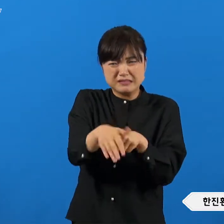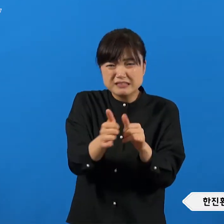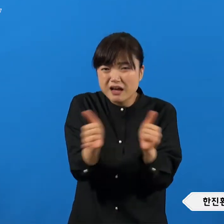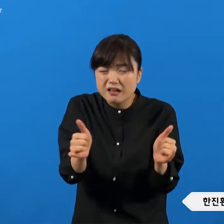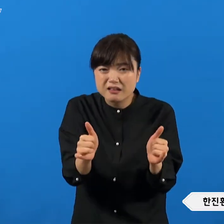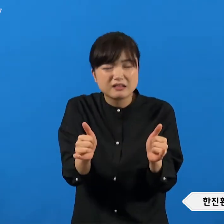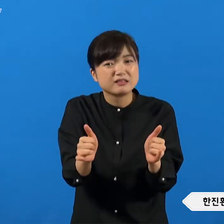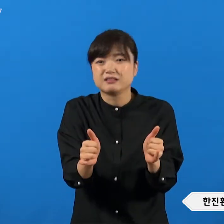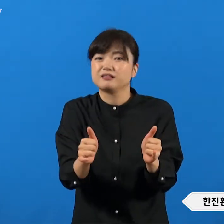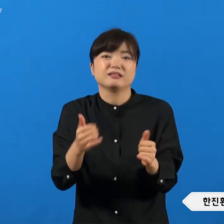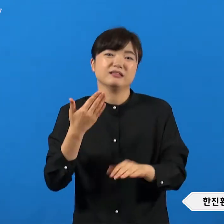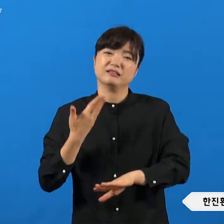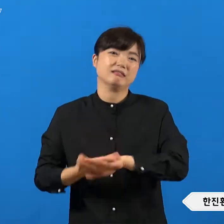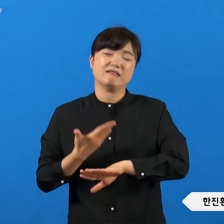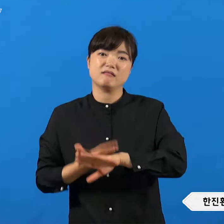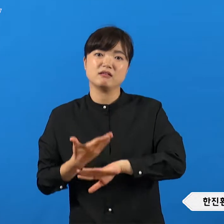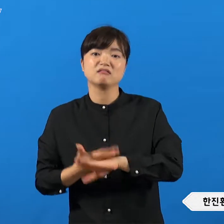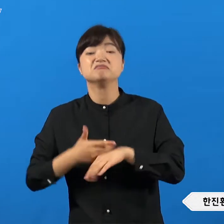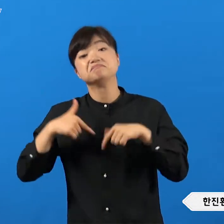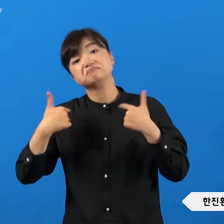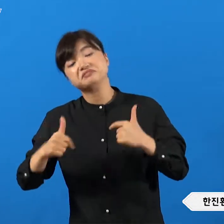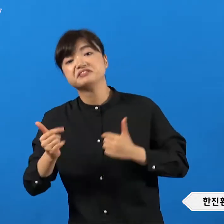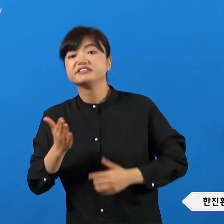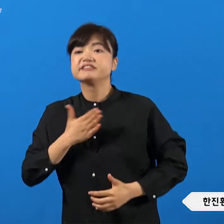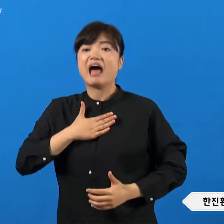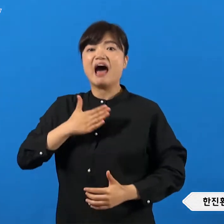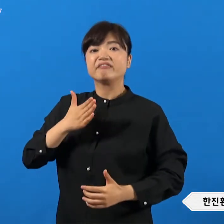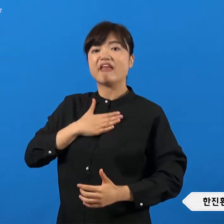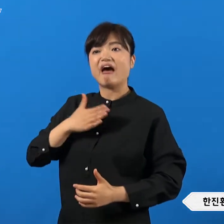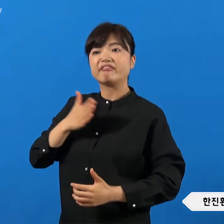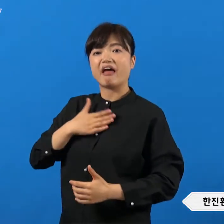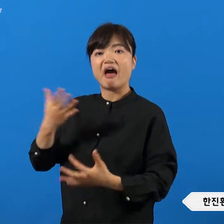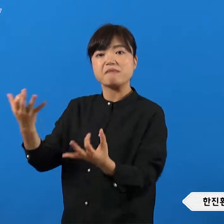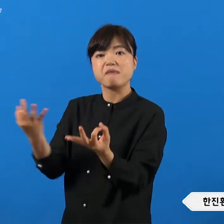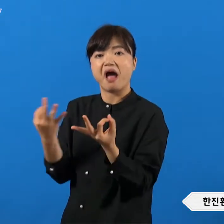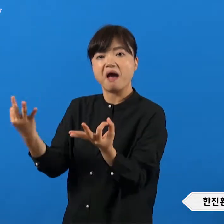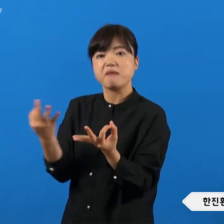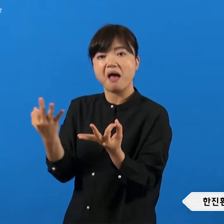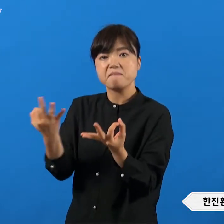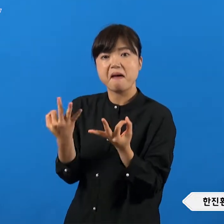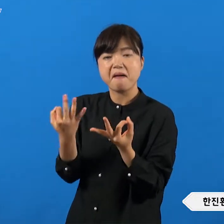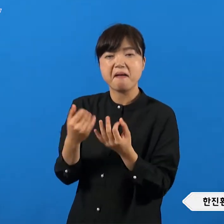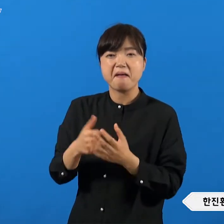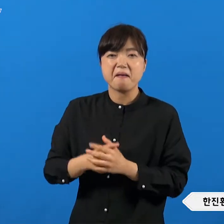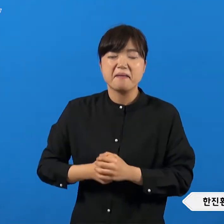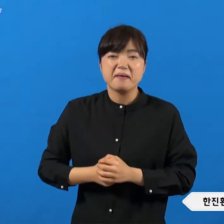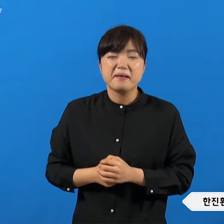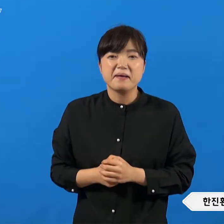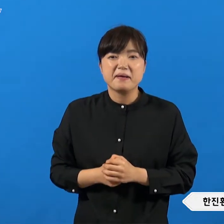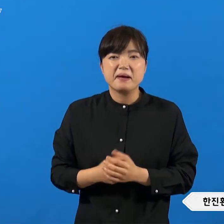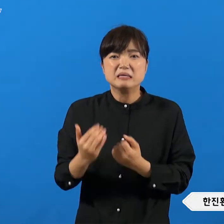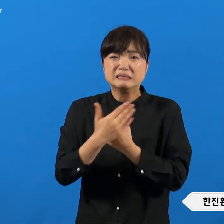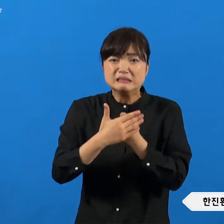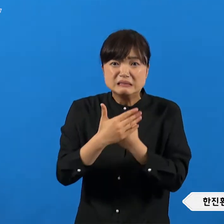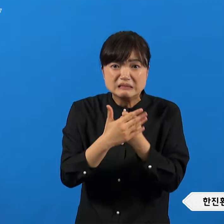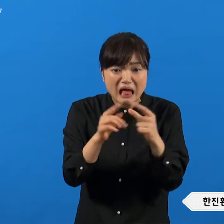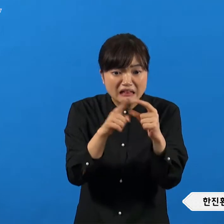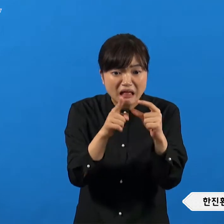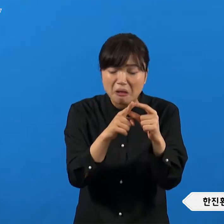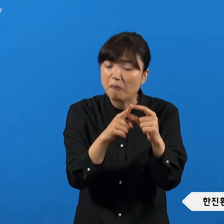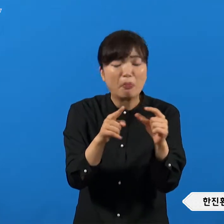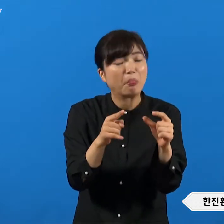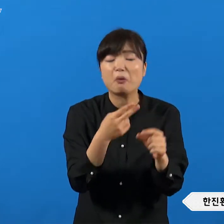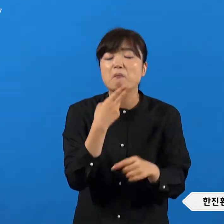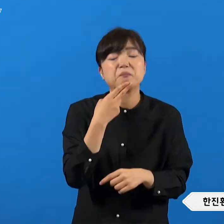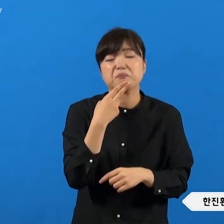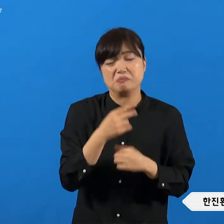율법주의자는 그렇지 않습니다. 늘 자기 의를 내세우는 사람이니까 율법주의자는 은혜라는 개념이